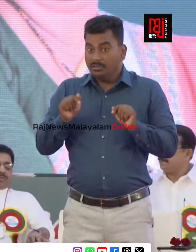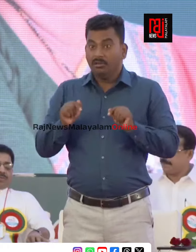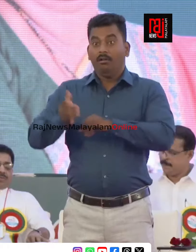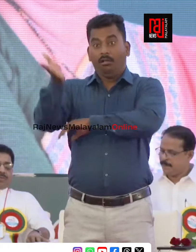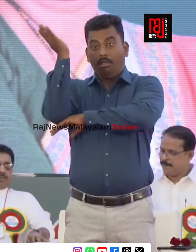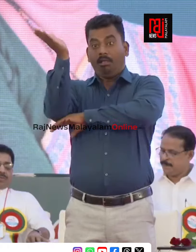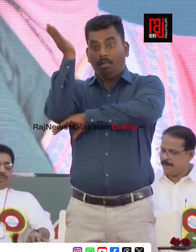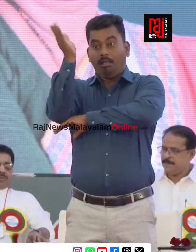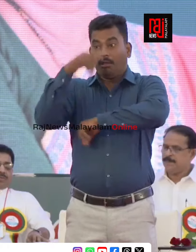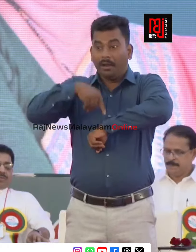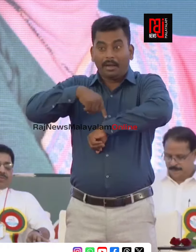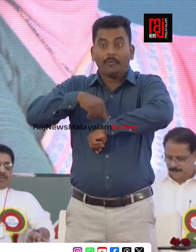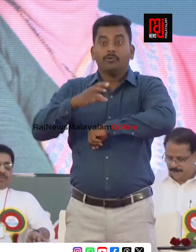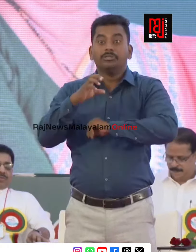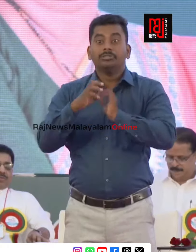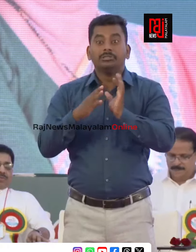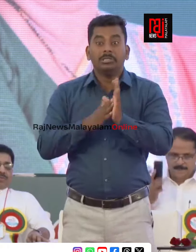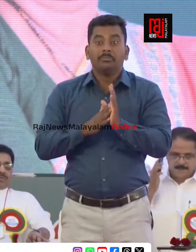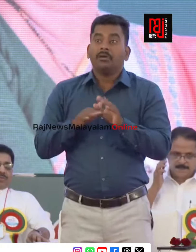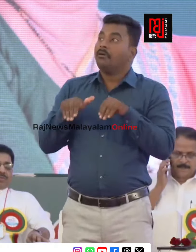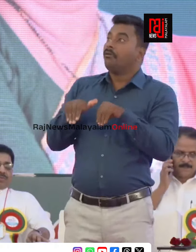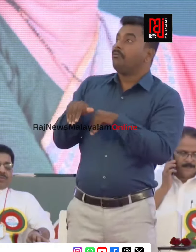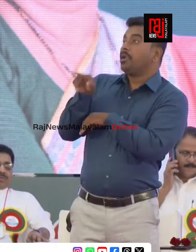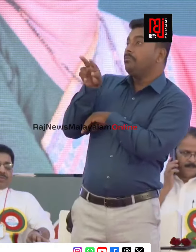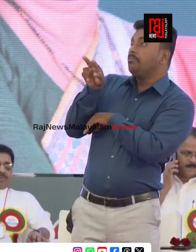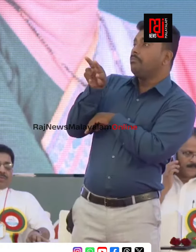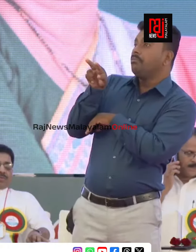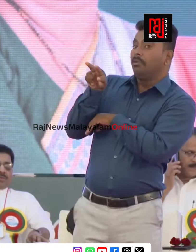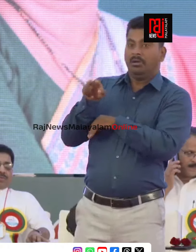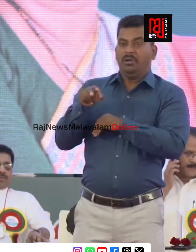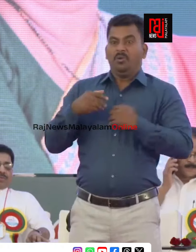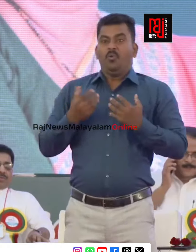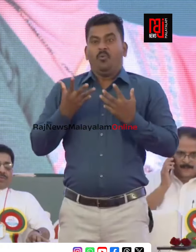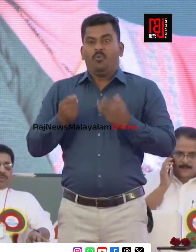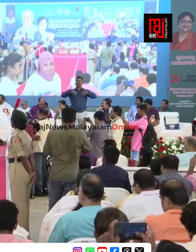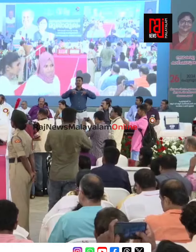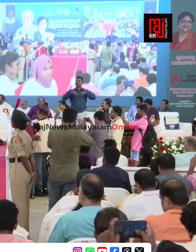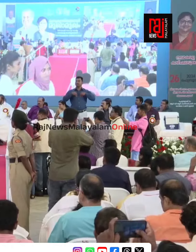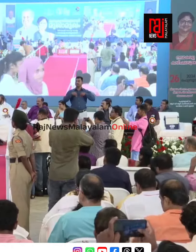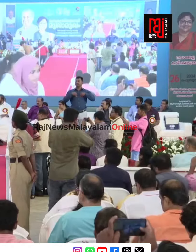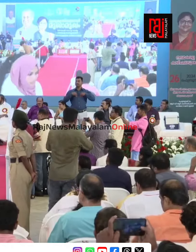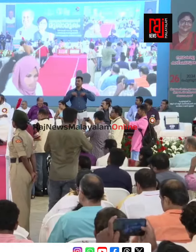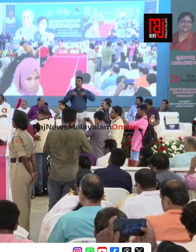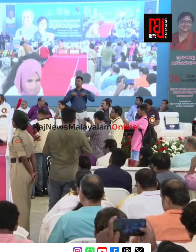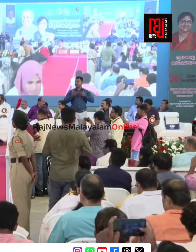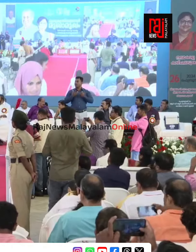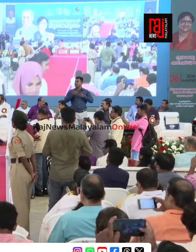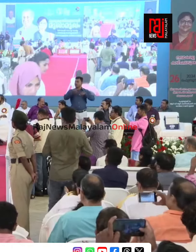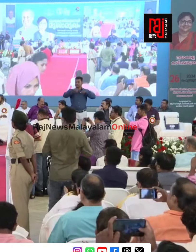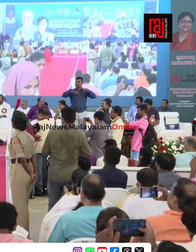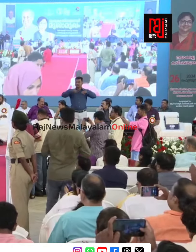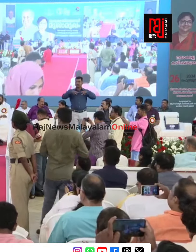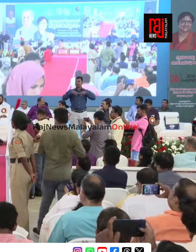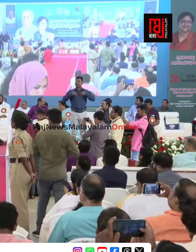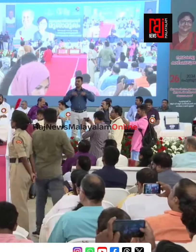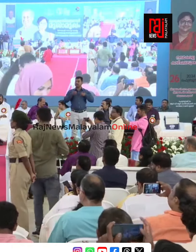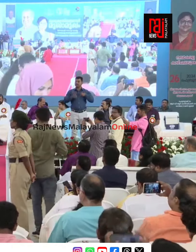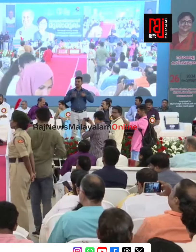കൂടുതൽ വിശദാംശങ്ങളിലേക്ക് പോകുന്നില്ല. കേരളത്തിലെ ഓരോ ഭിന്നശേഷിക്കാരൻ അംഗീകരിക്കുമ്പോഴാ